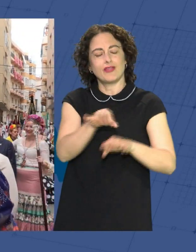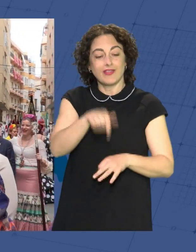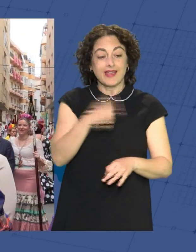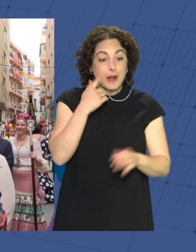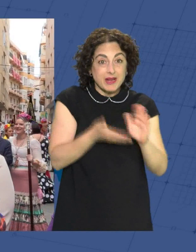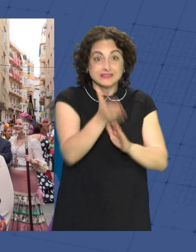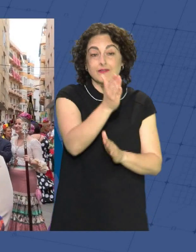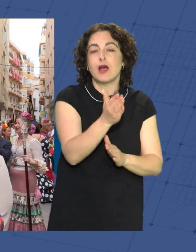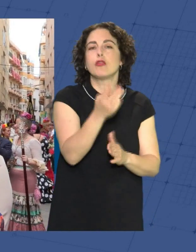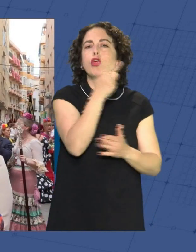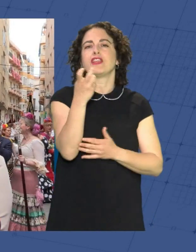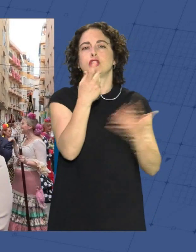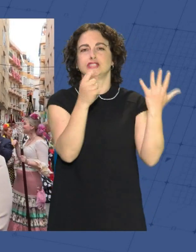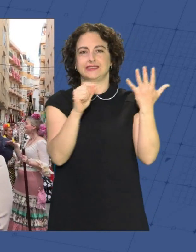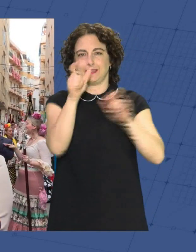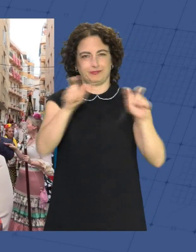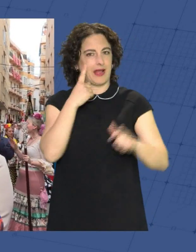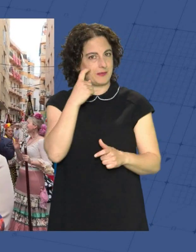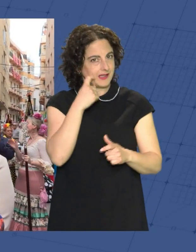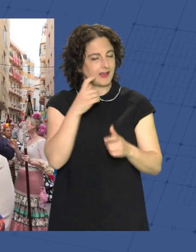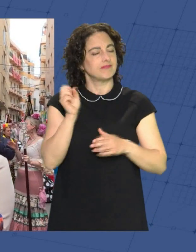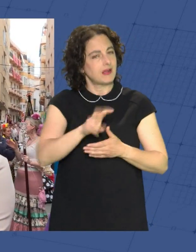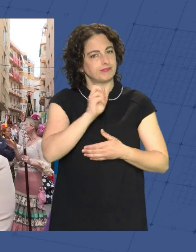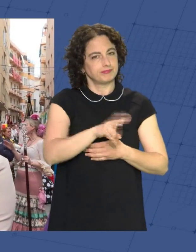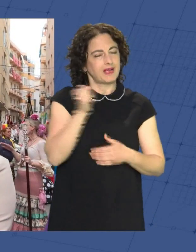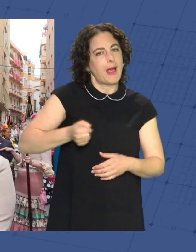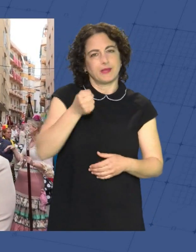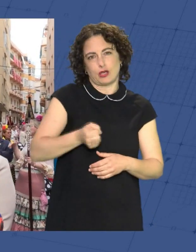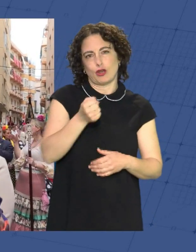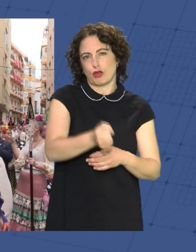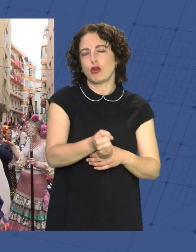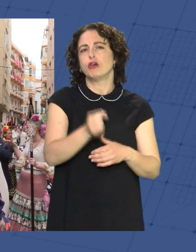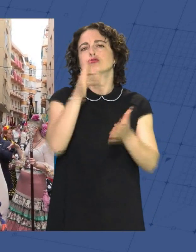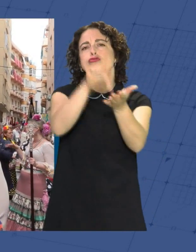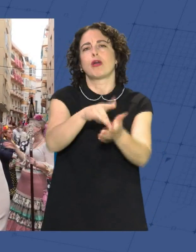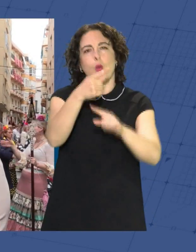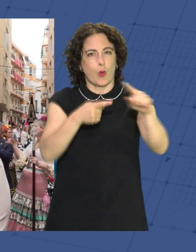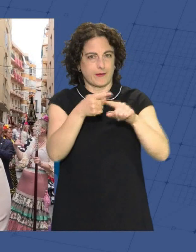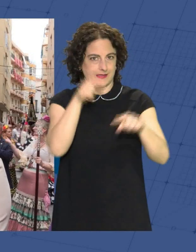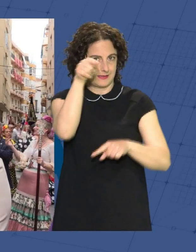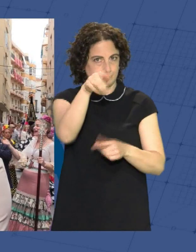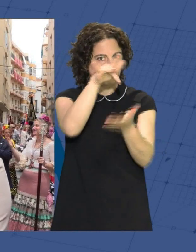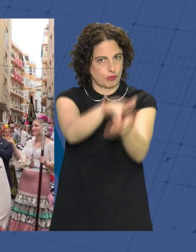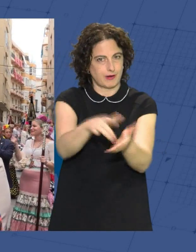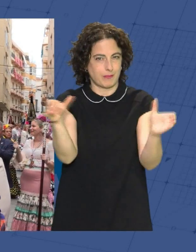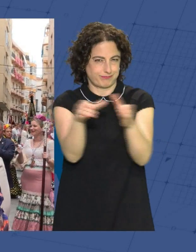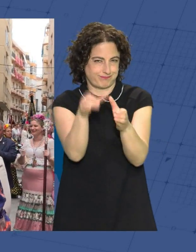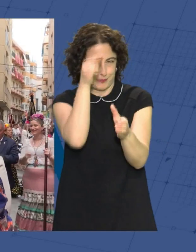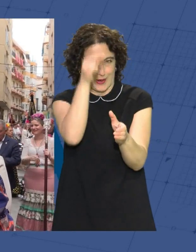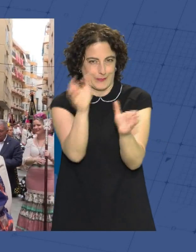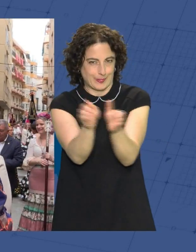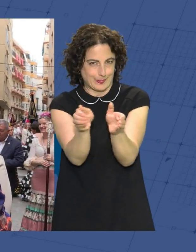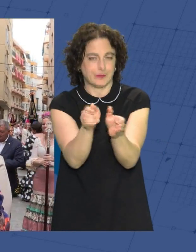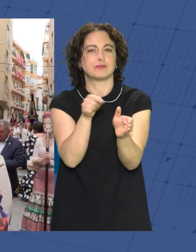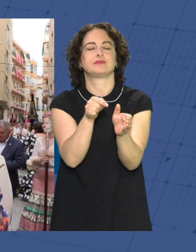almerienses que van a hacer el camino y que llegarán el jueves al pequeño pueblo que